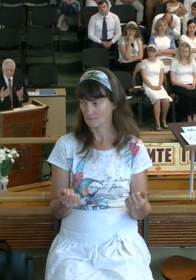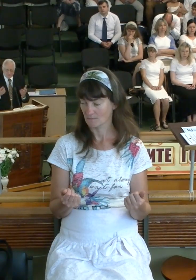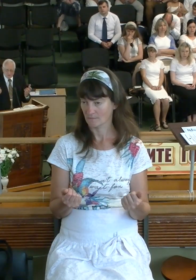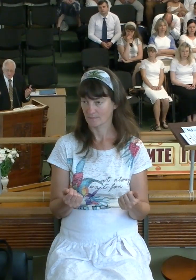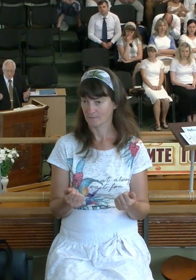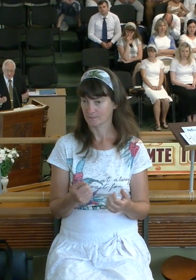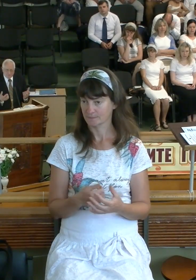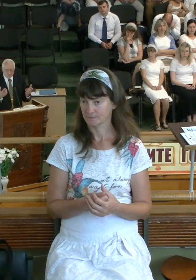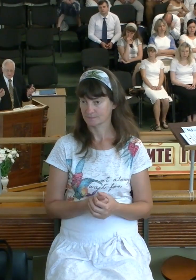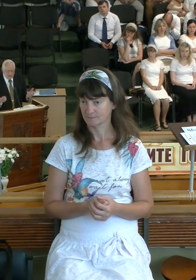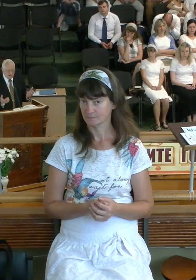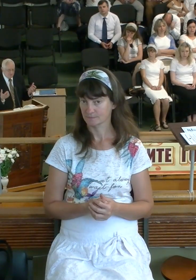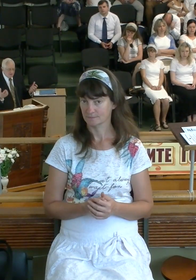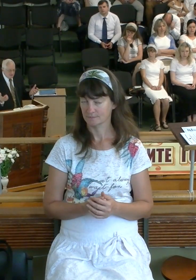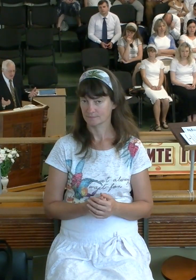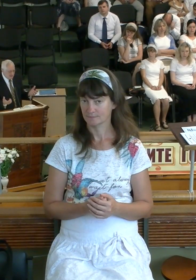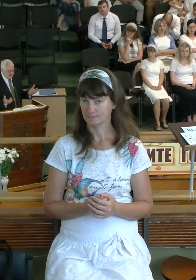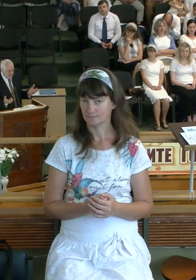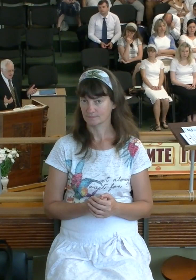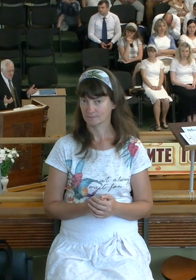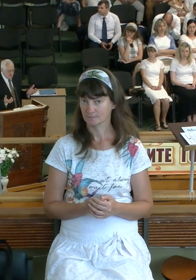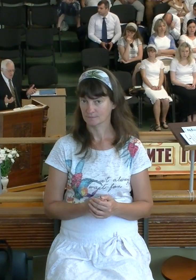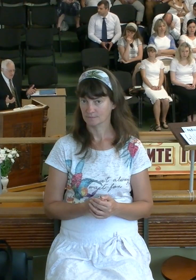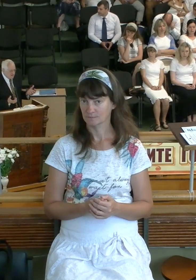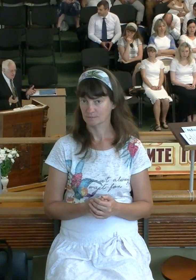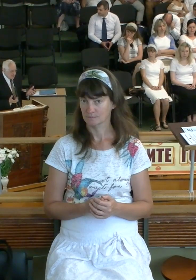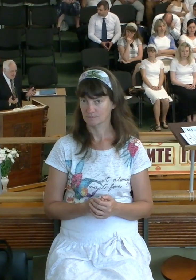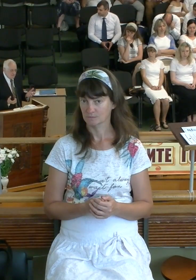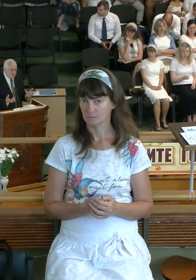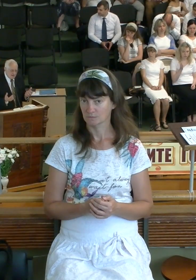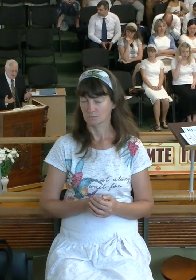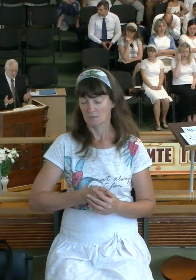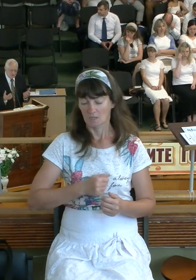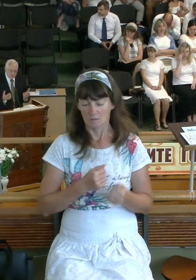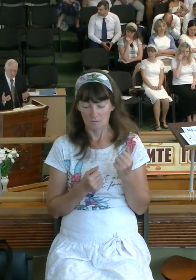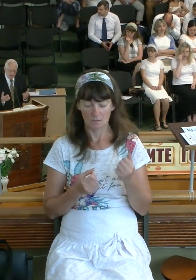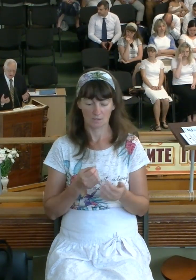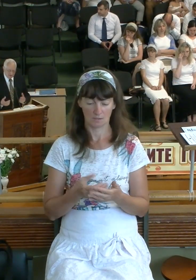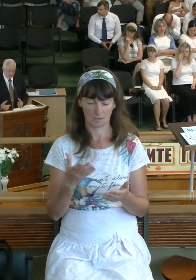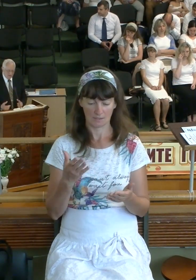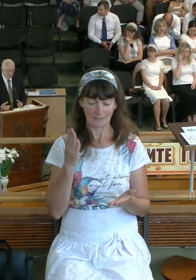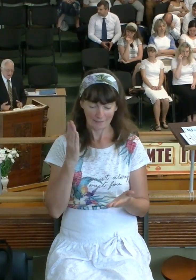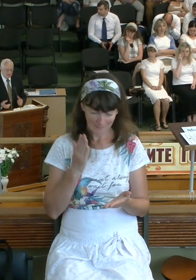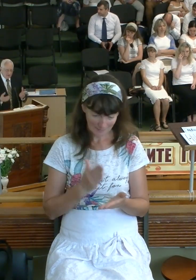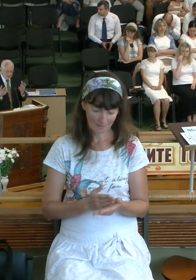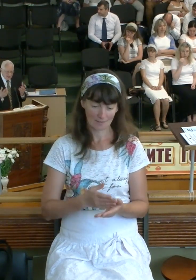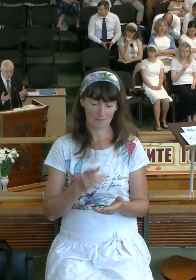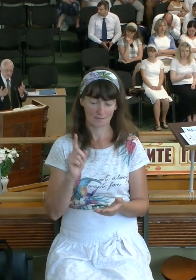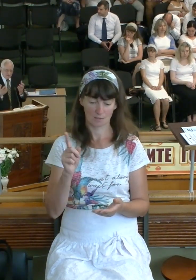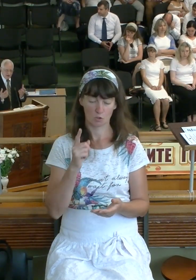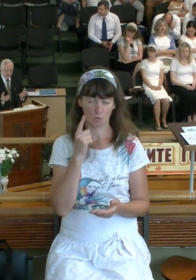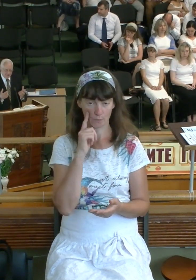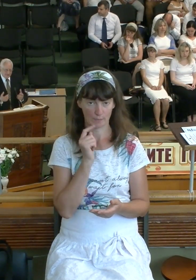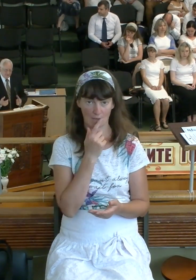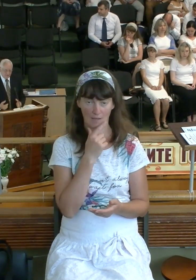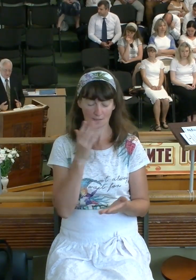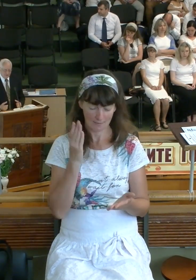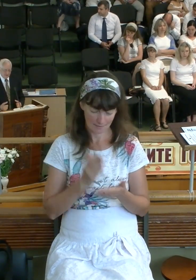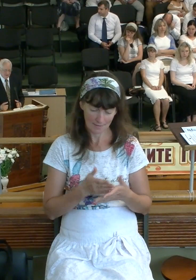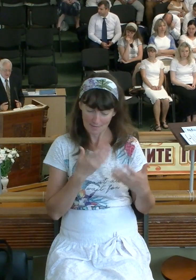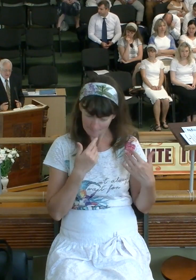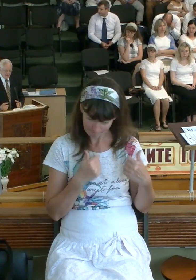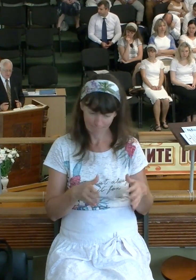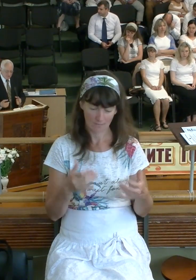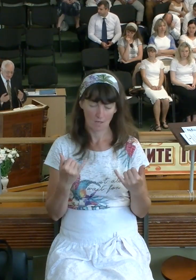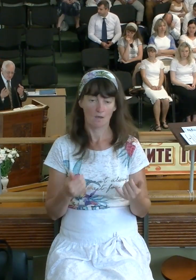умеют достаточно любить, прощать, покрывать. Друзья дорогие, нам есть о чем плакать. Нам есть чем каяться